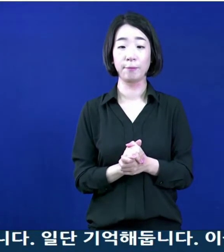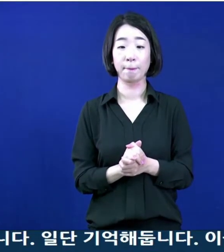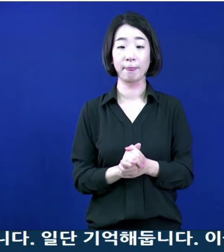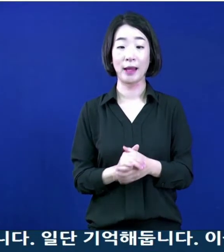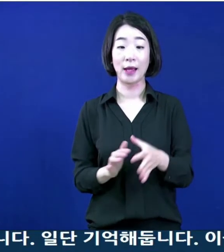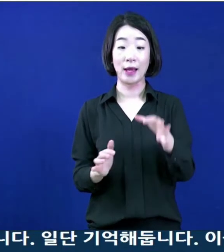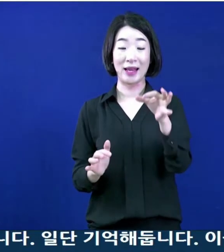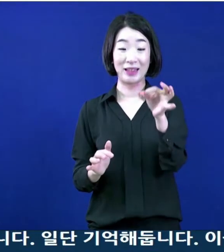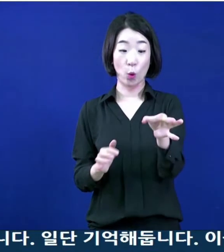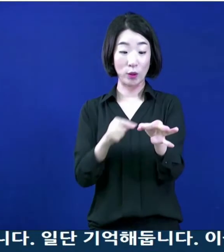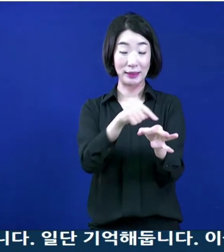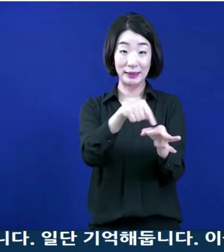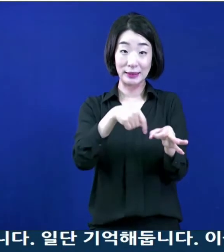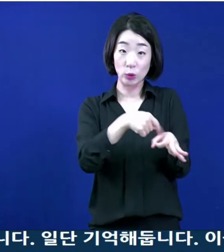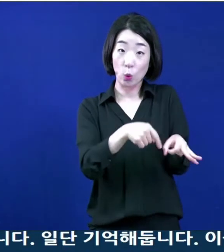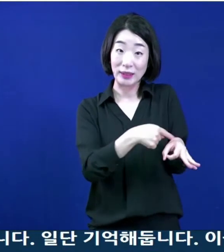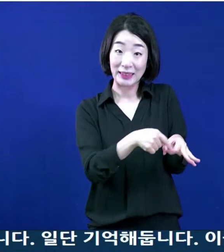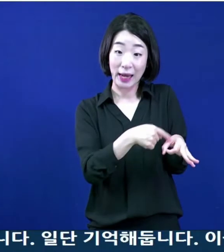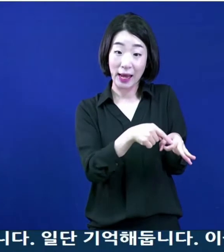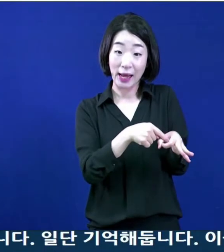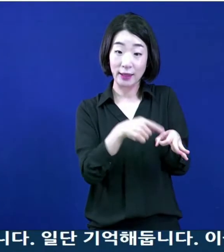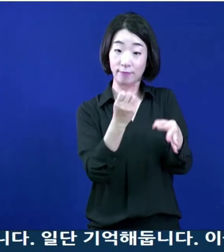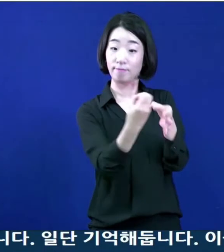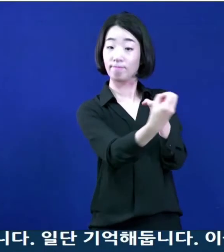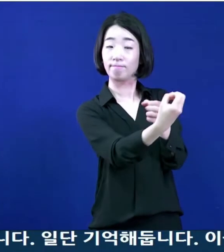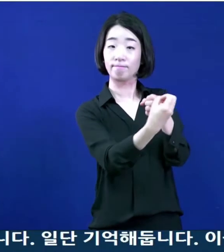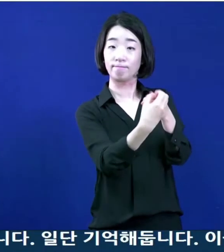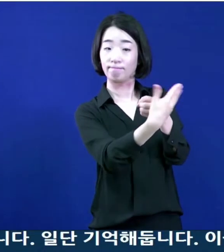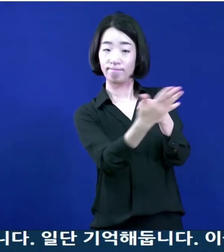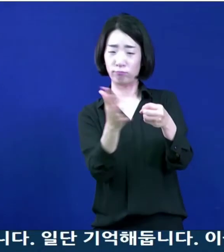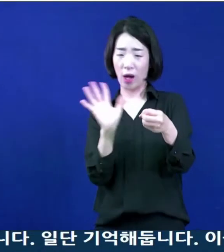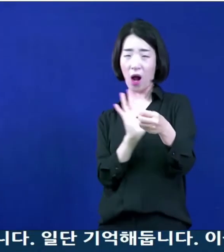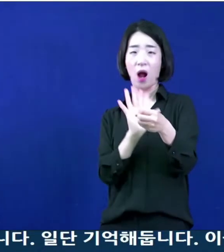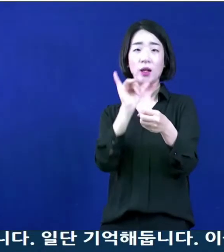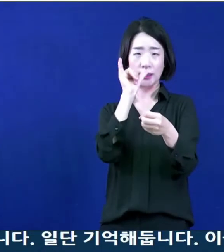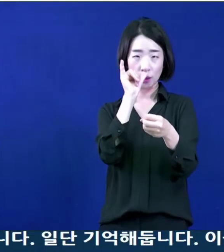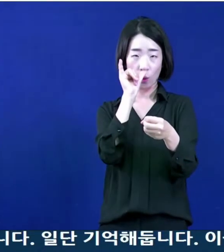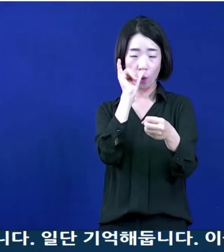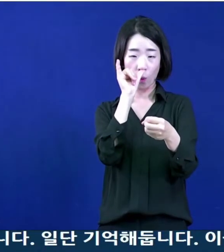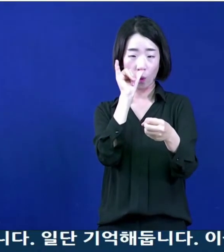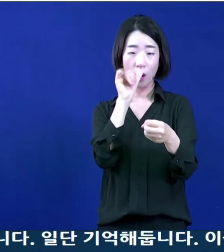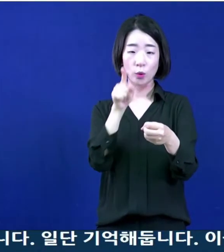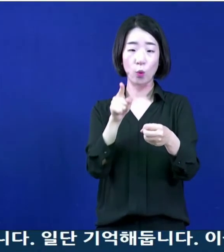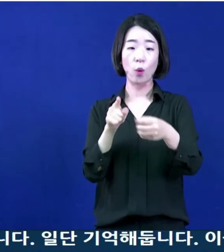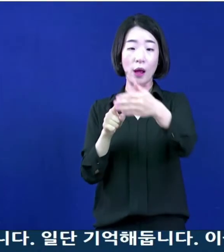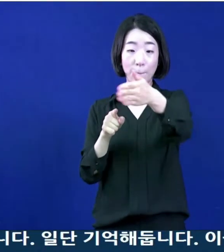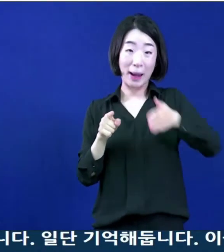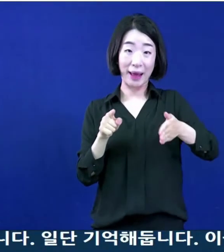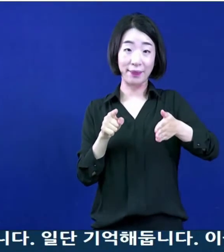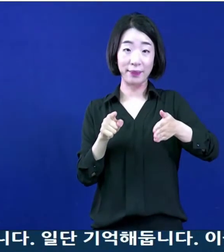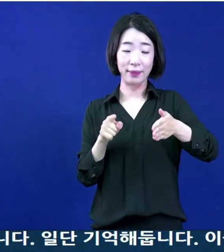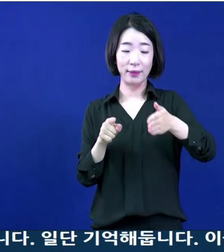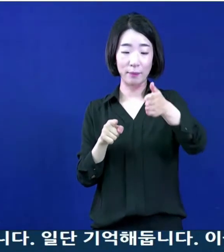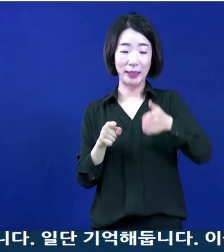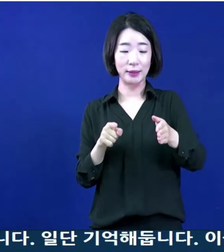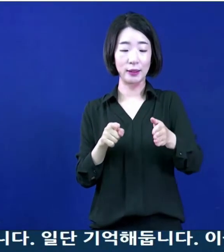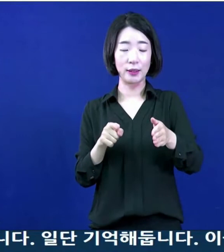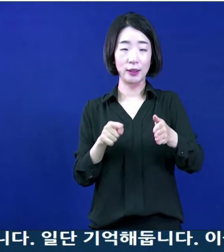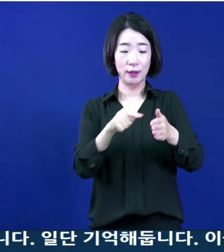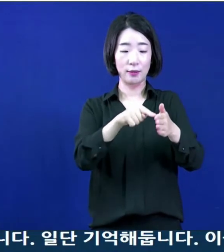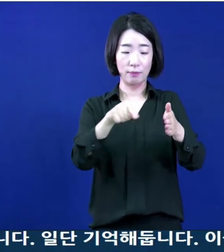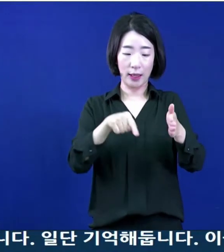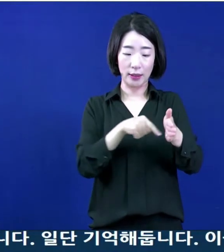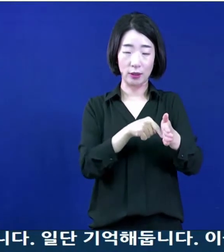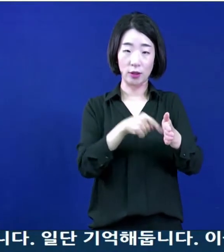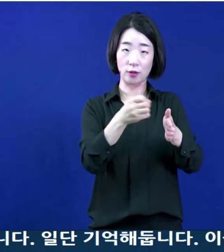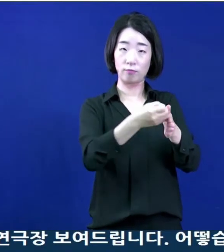동그란 극장이 있고요. 저렇게 중간 가운데가 딱 잘려 있는 반원형 극장이 있습니다. 로마 시대